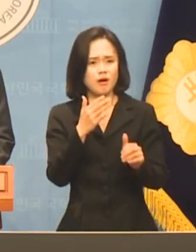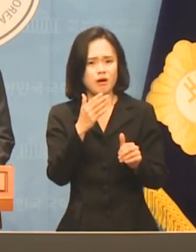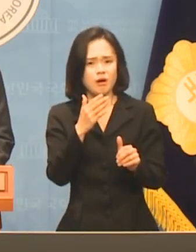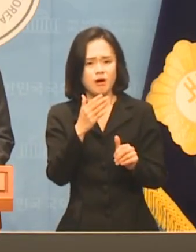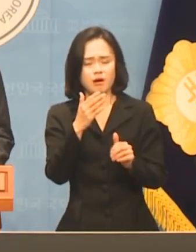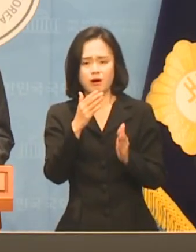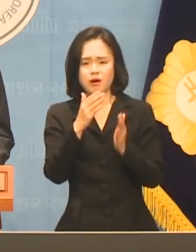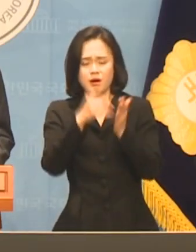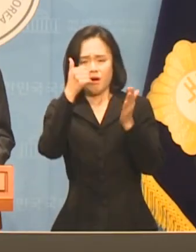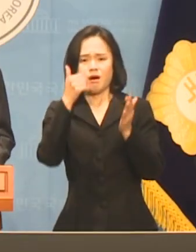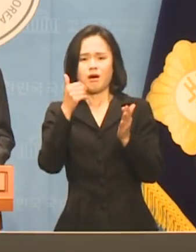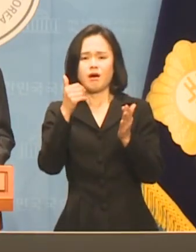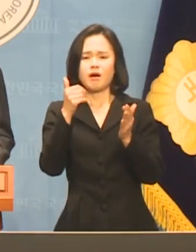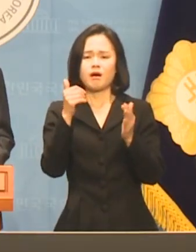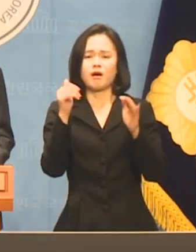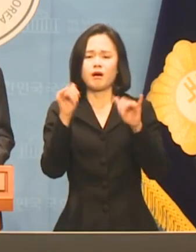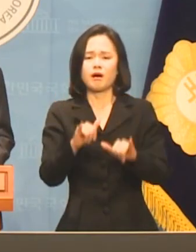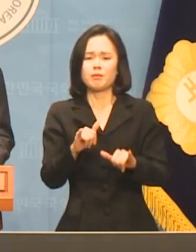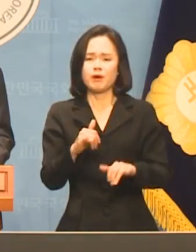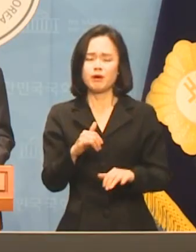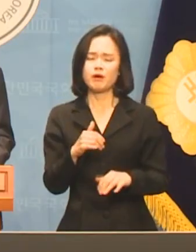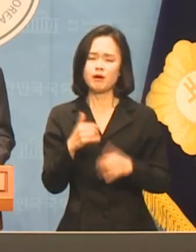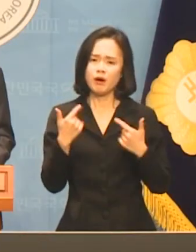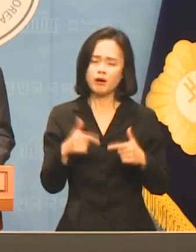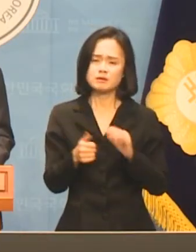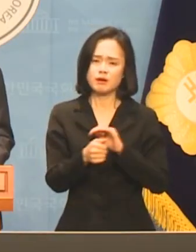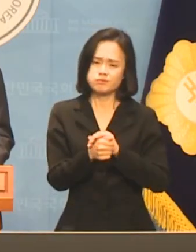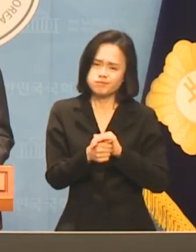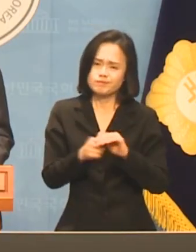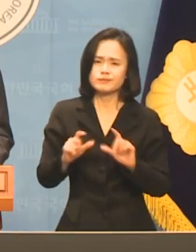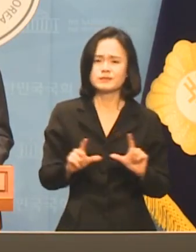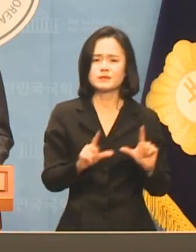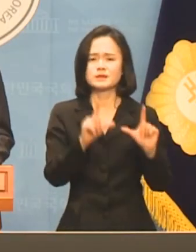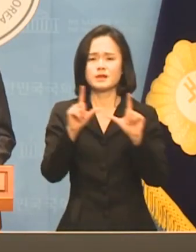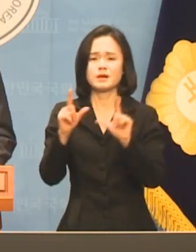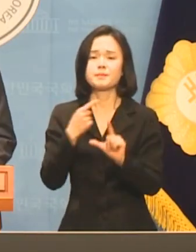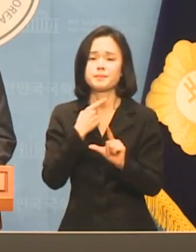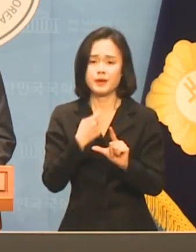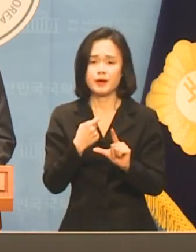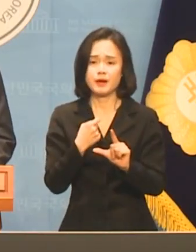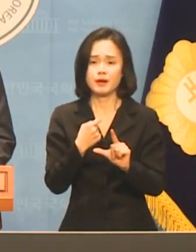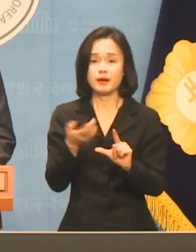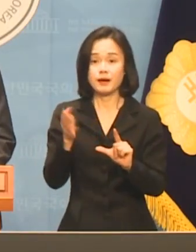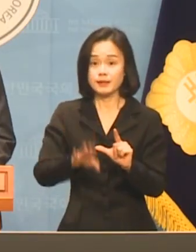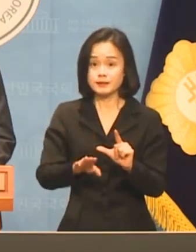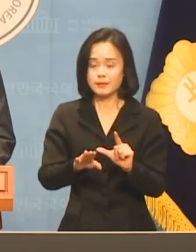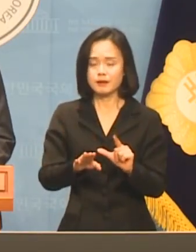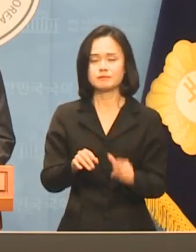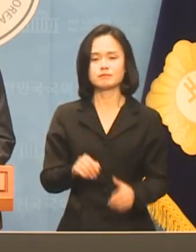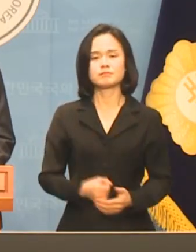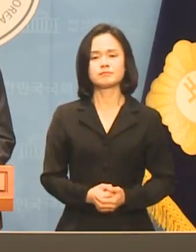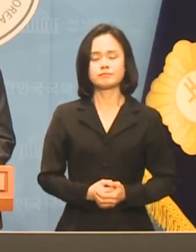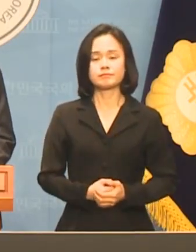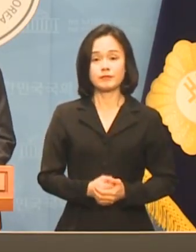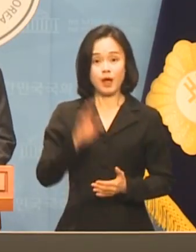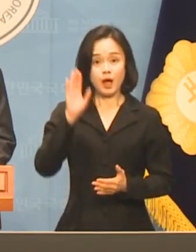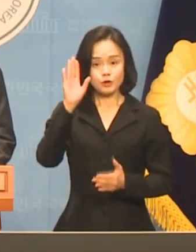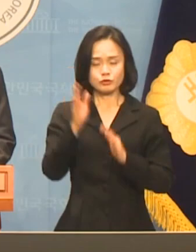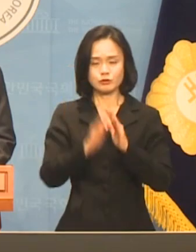30살이 돼서야 법무부의 자진 출국 정책으로 한국에서 대학도 가고 취업도 할 수